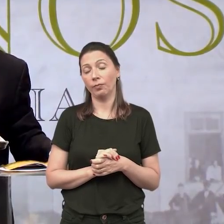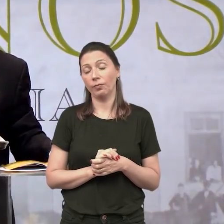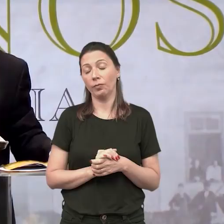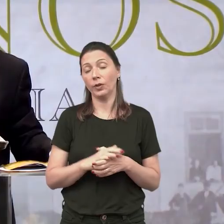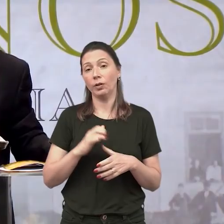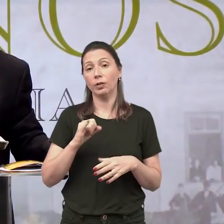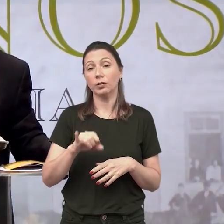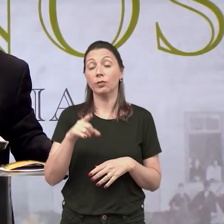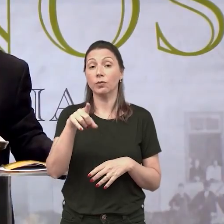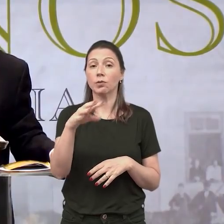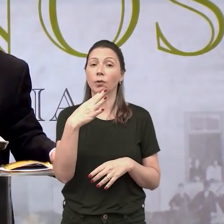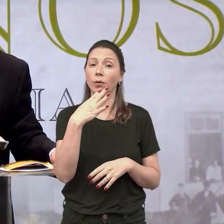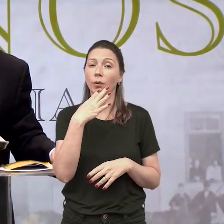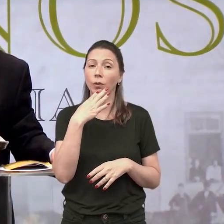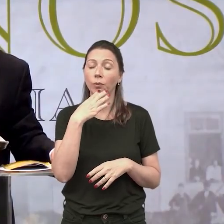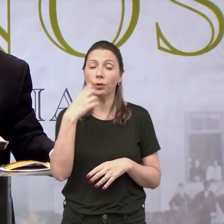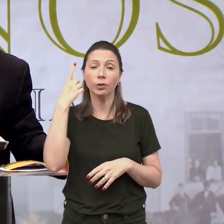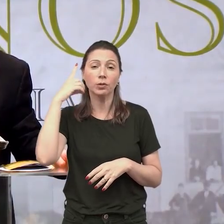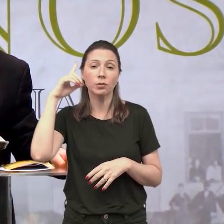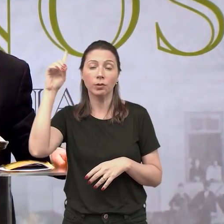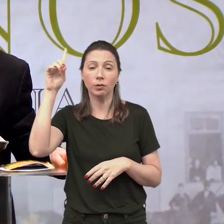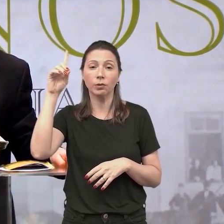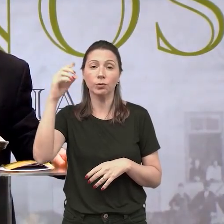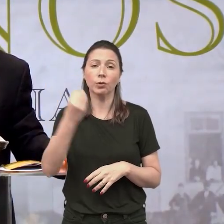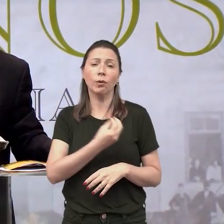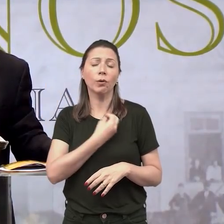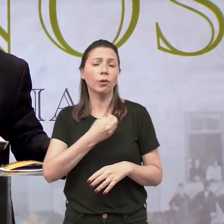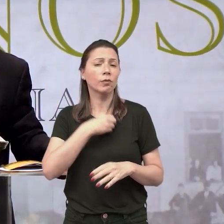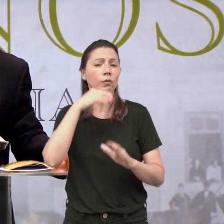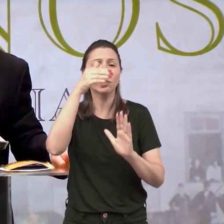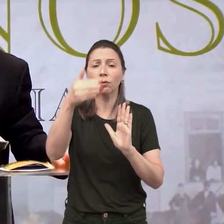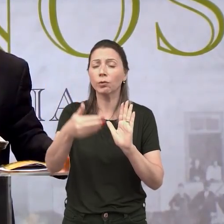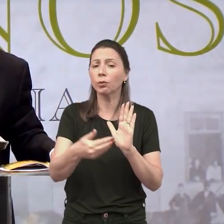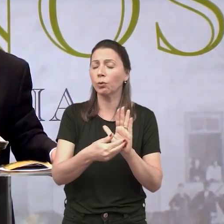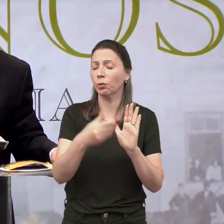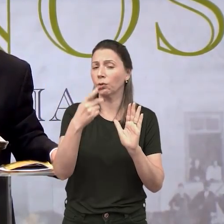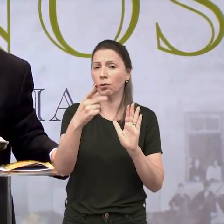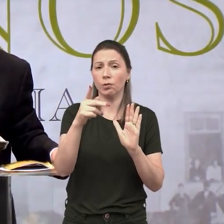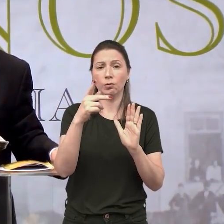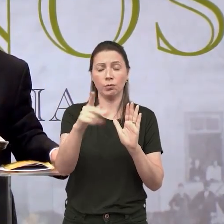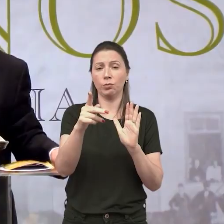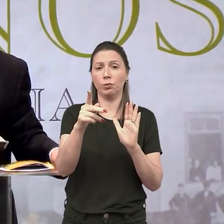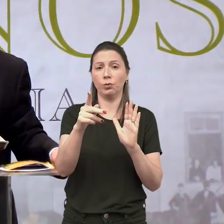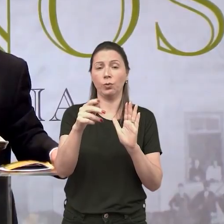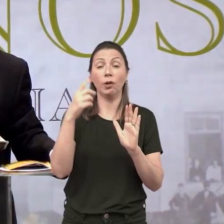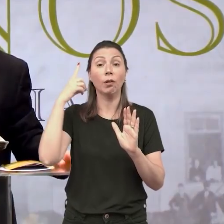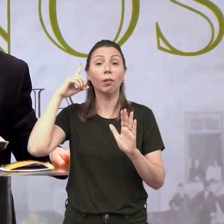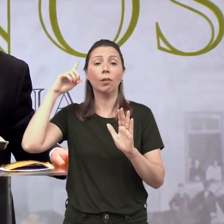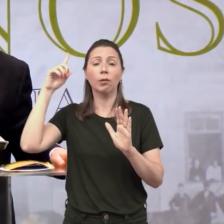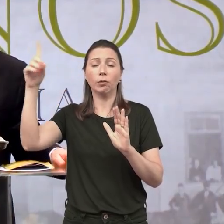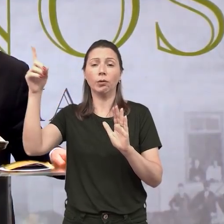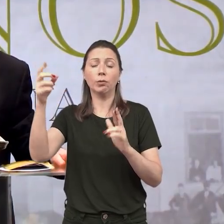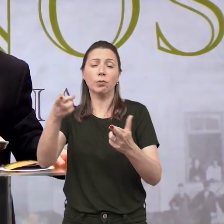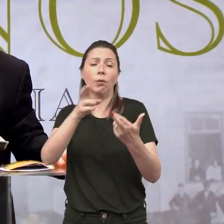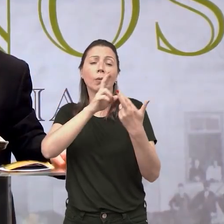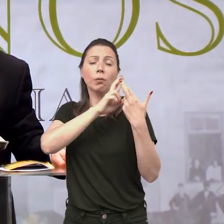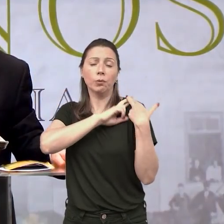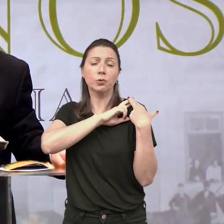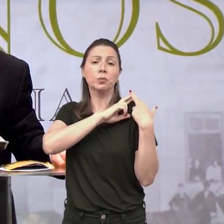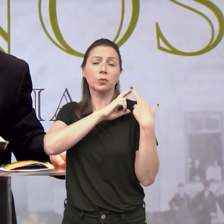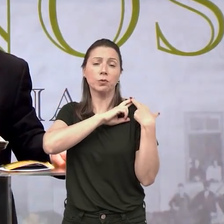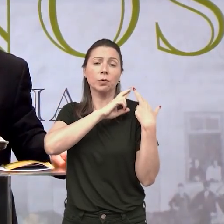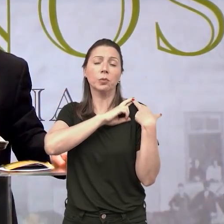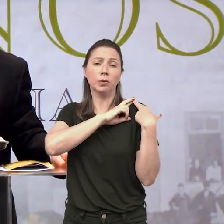conhecer a Deus em cada área da sua vida, Ele vai assumir a responsabilidade